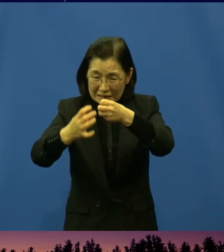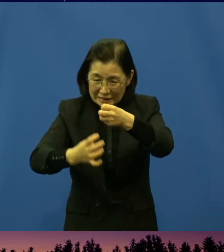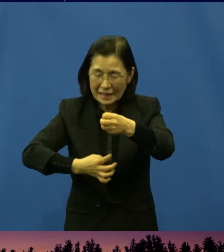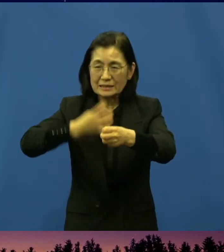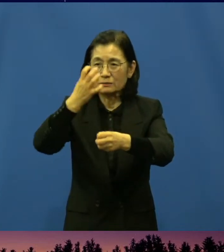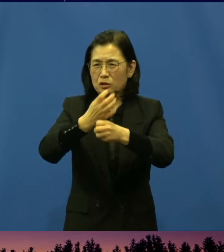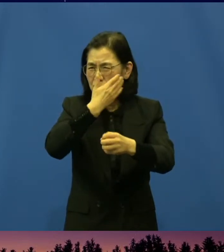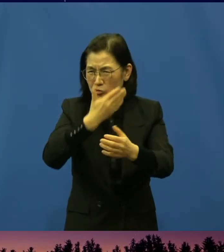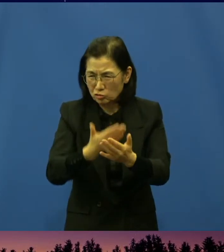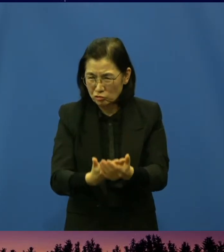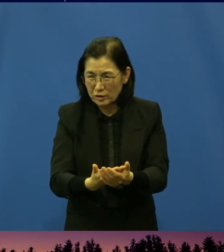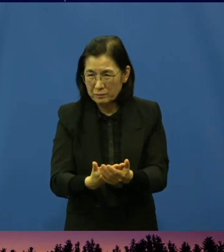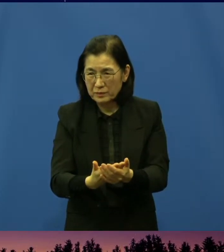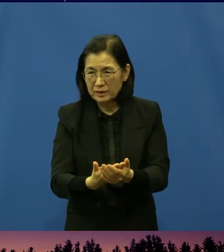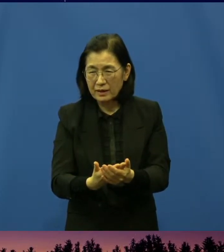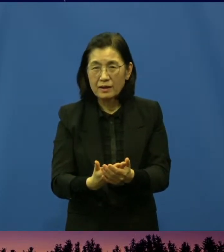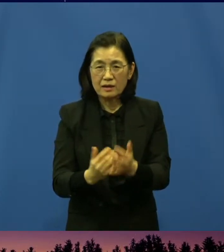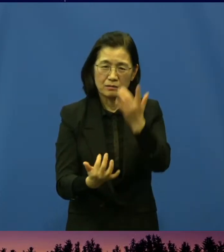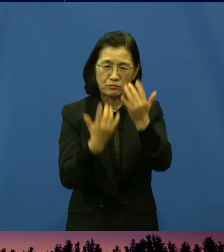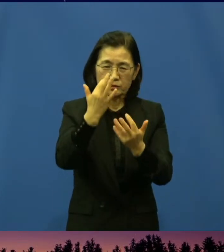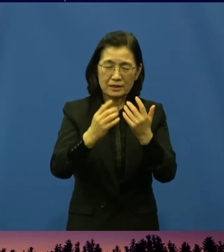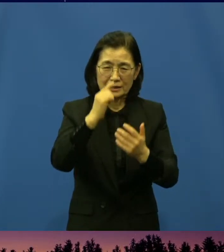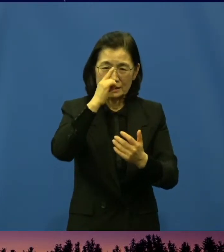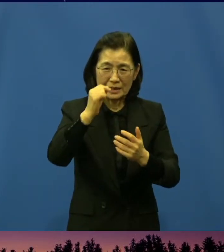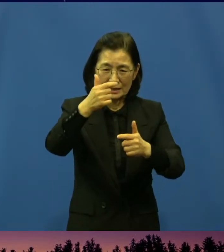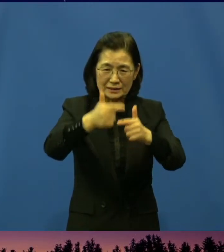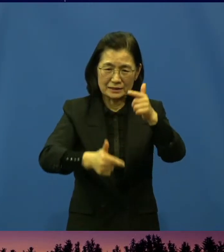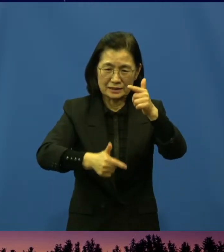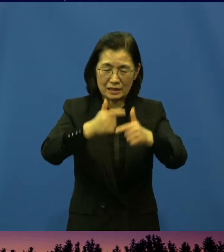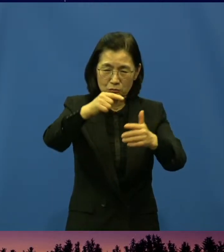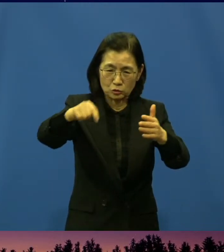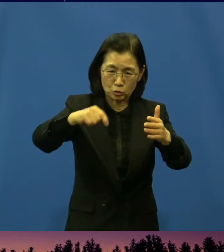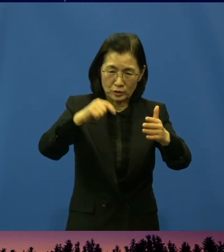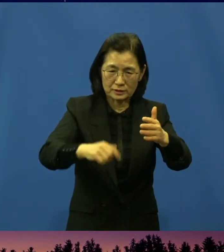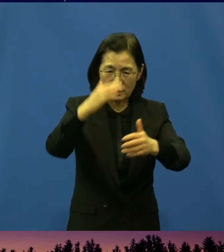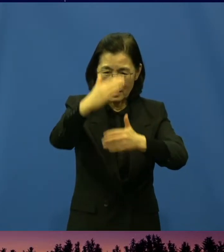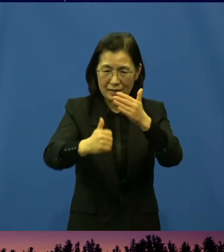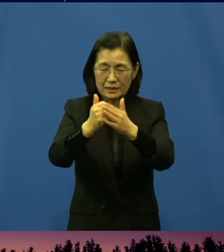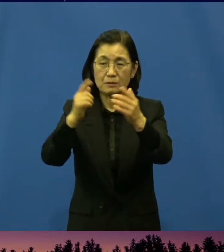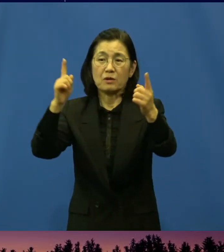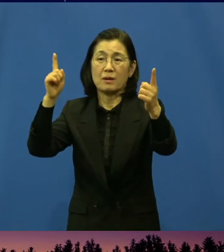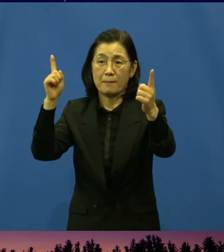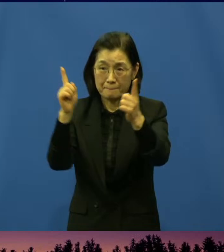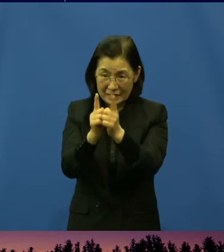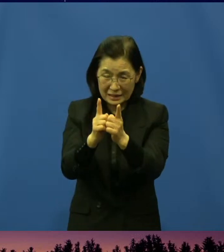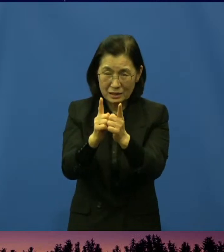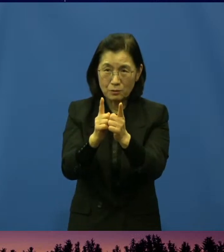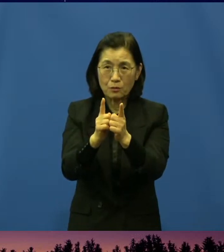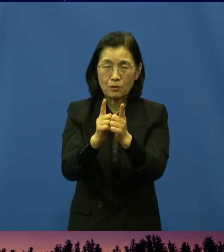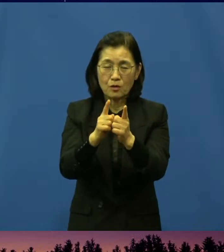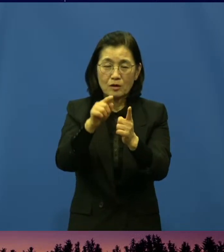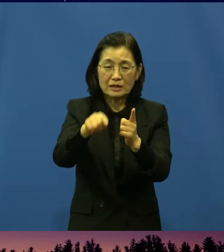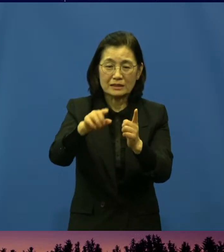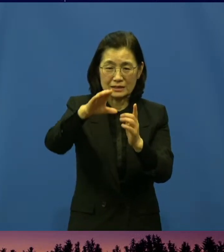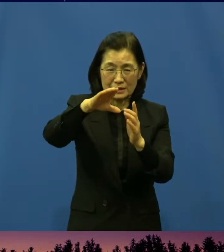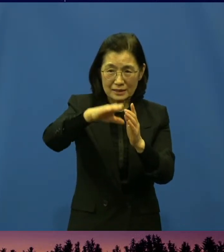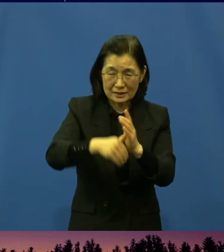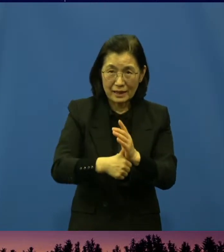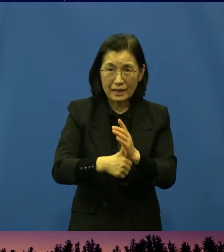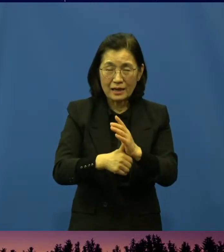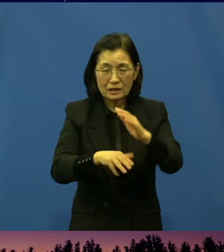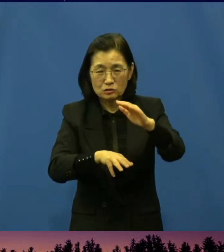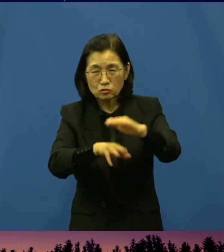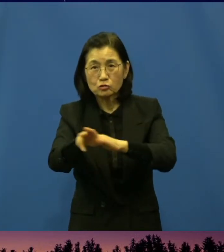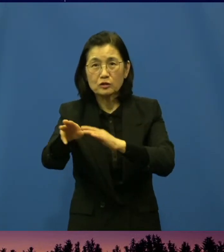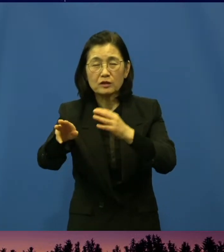나타나신 하나님을 만나고 그 하나님으로부터 소명을 받은 그 순간, 그게 출애굽기